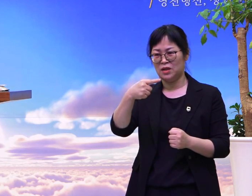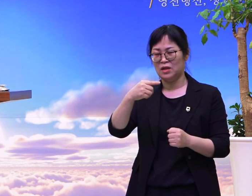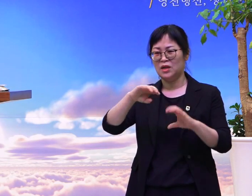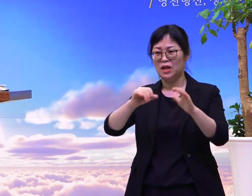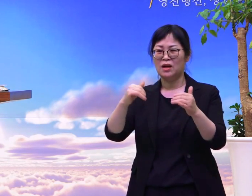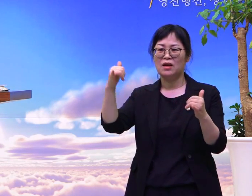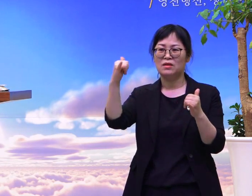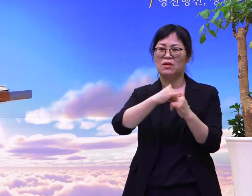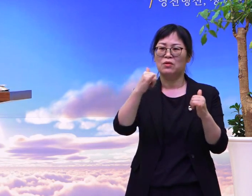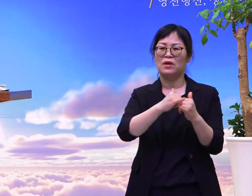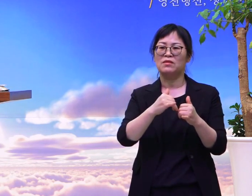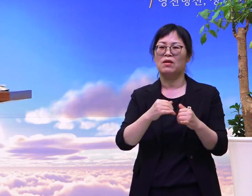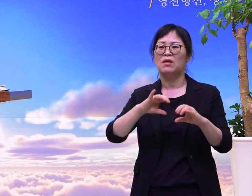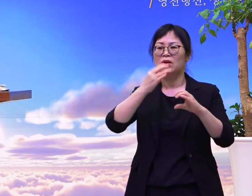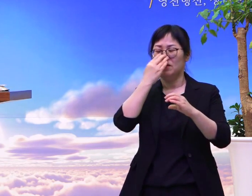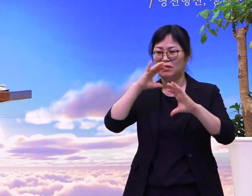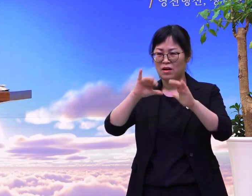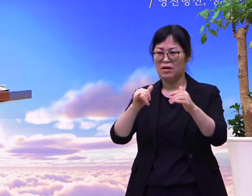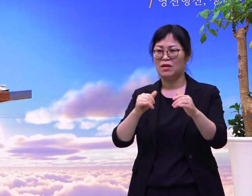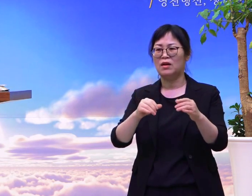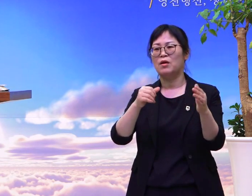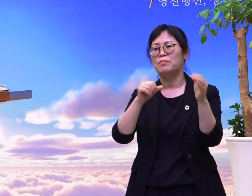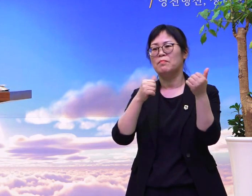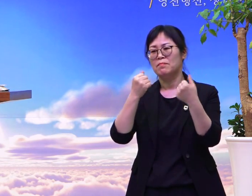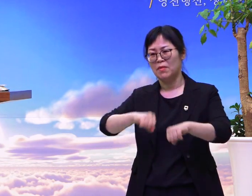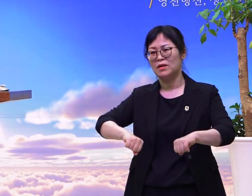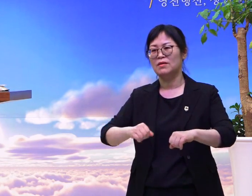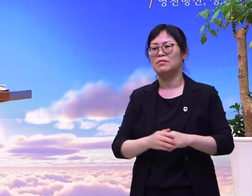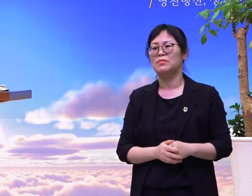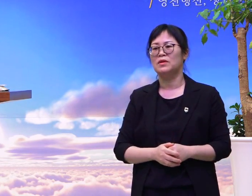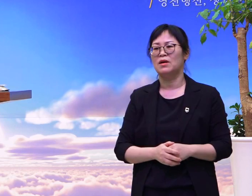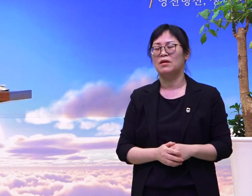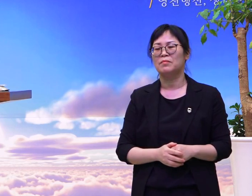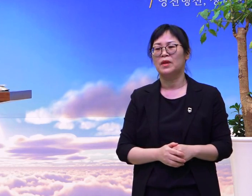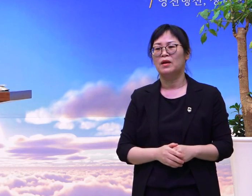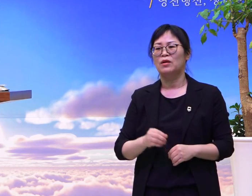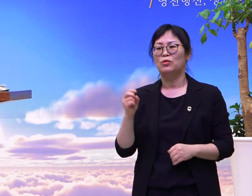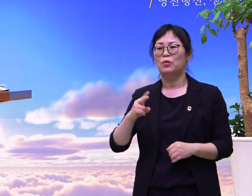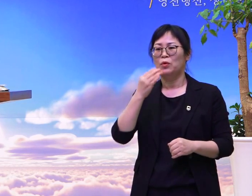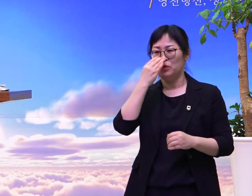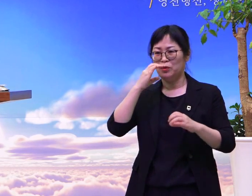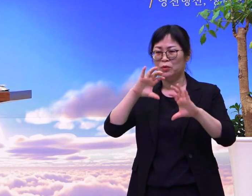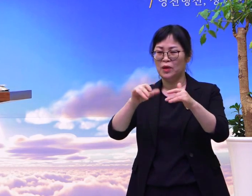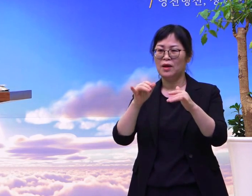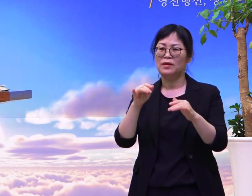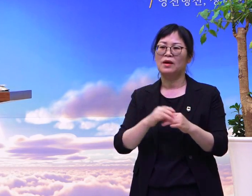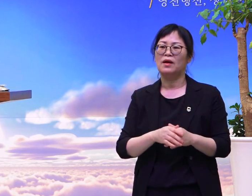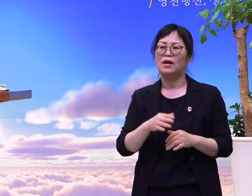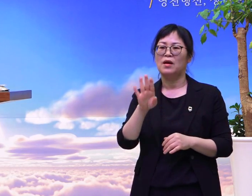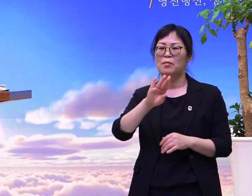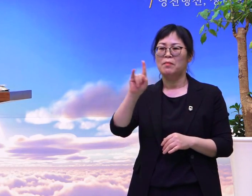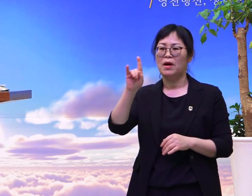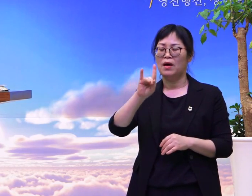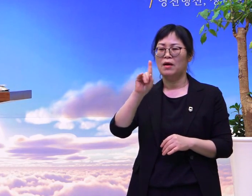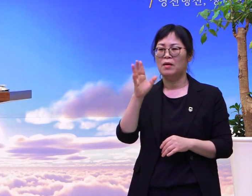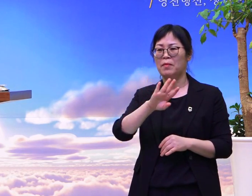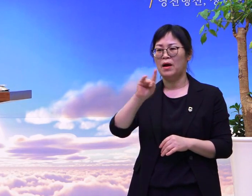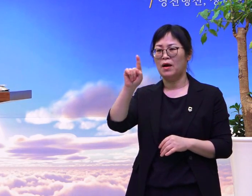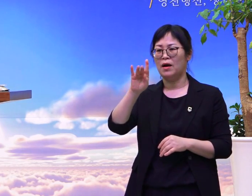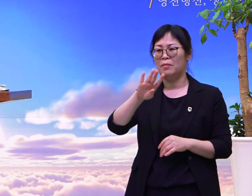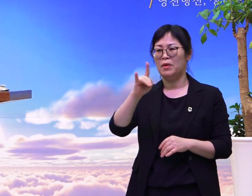아수르에게서 이스라엘이 멸망당하고 136년이 지난 후에 유다도 바벨론에 의해서 멸망당했습니다. 그리고